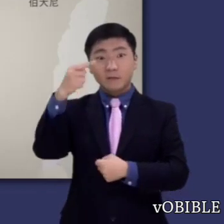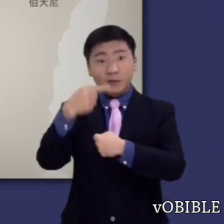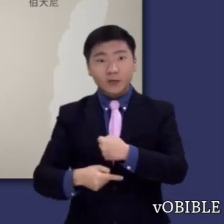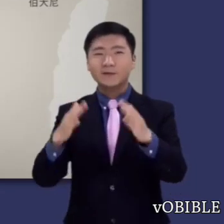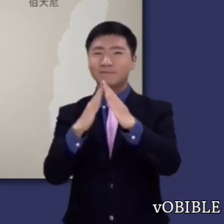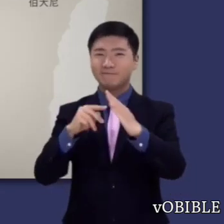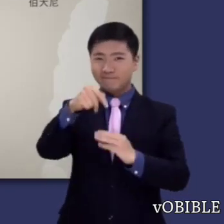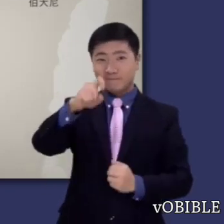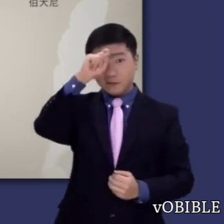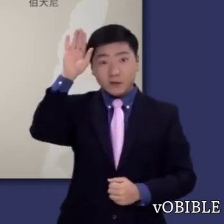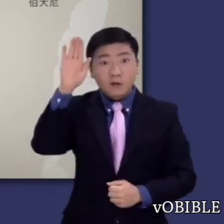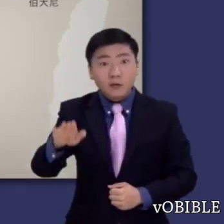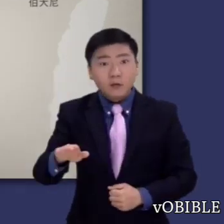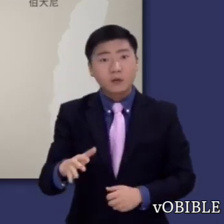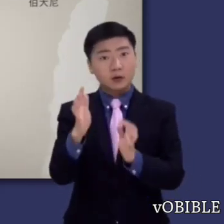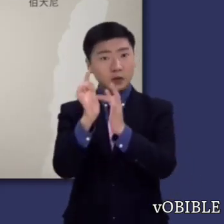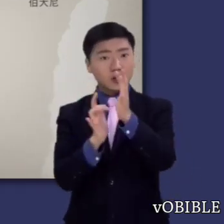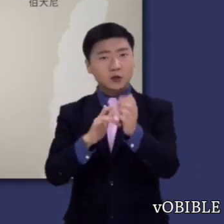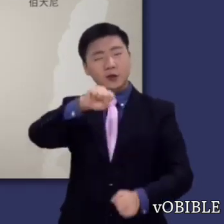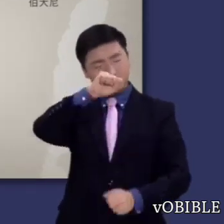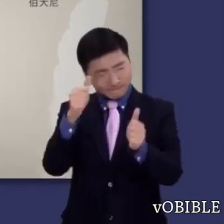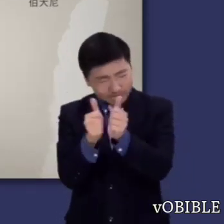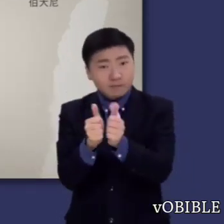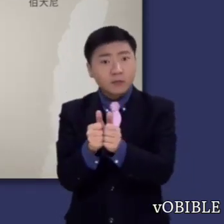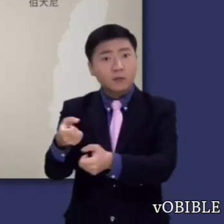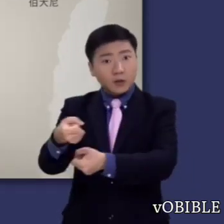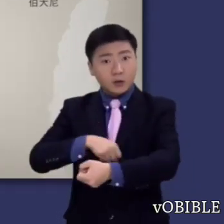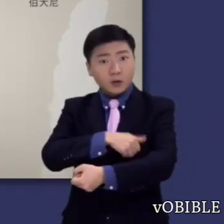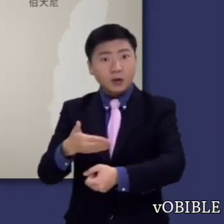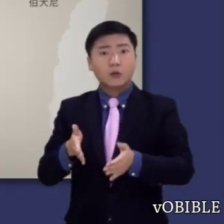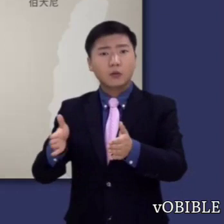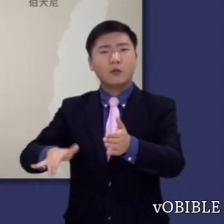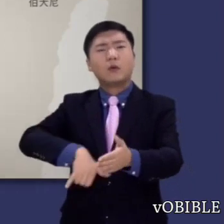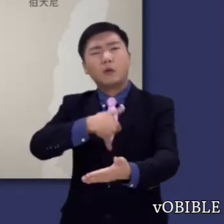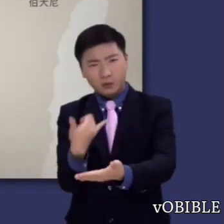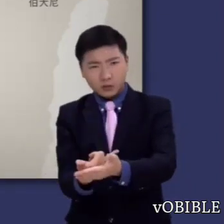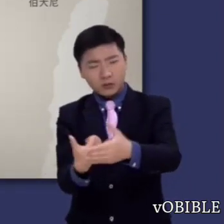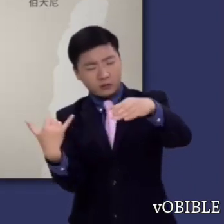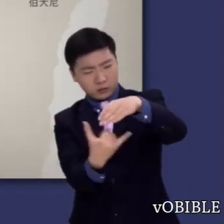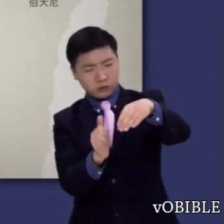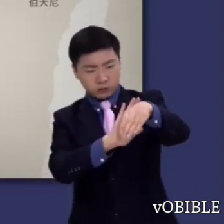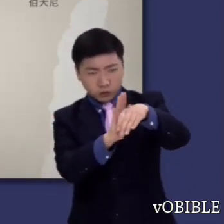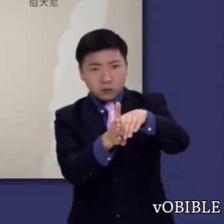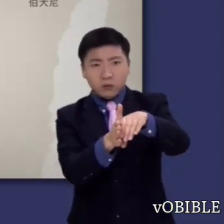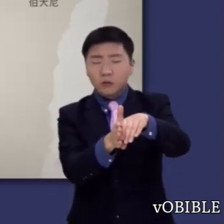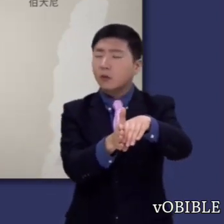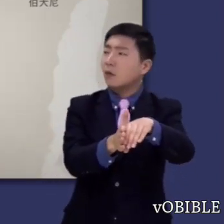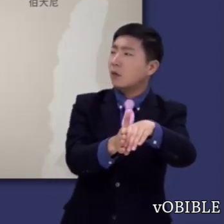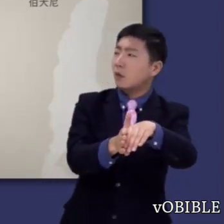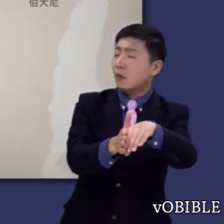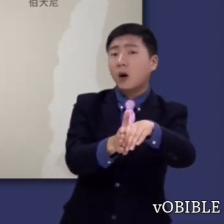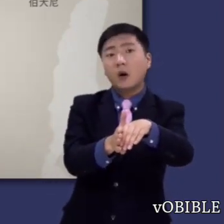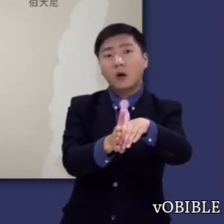事。耶稣去伯大尼复活他的好友拉撒路，虽然拉撒路已经死了四